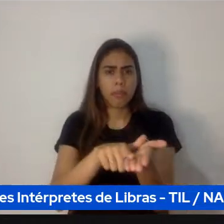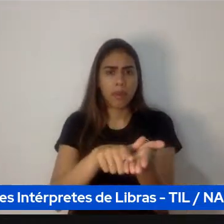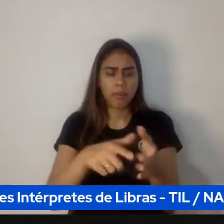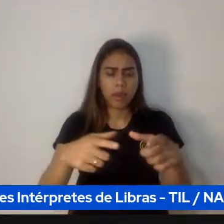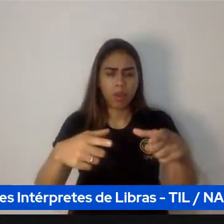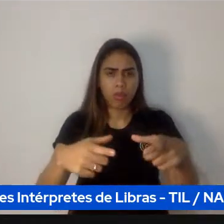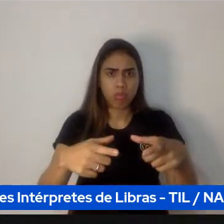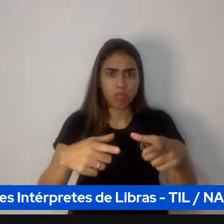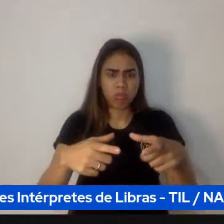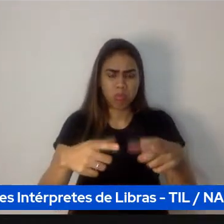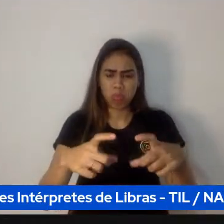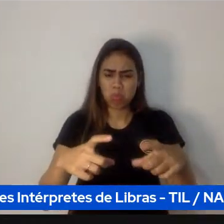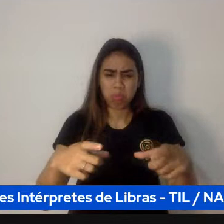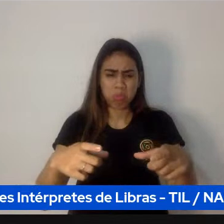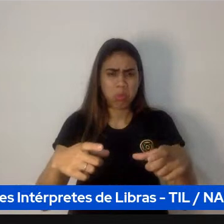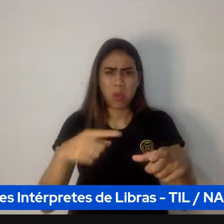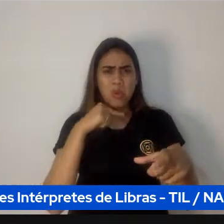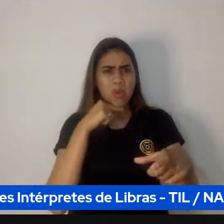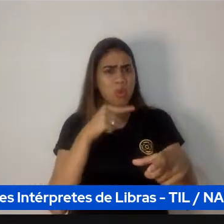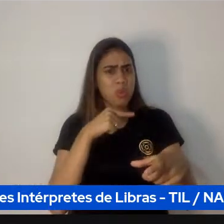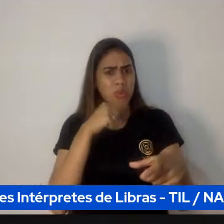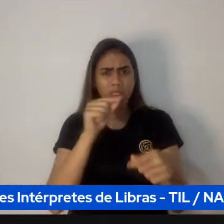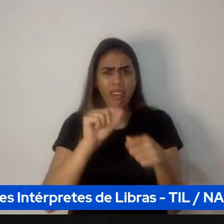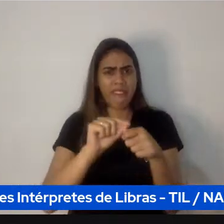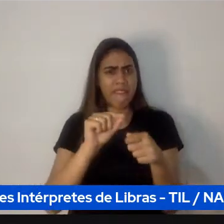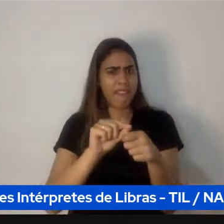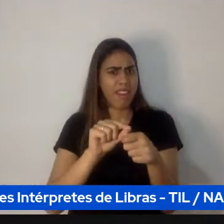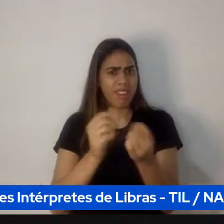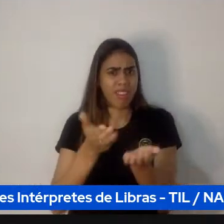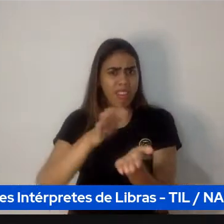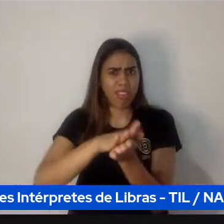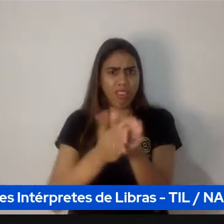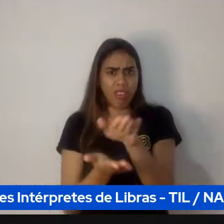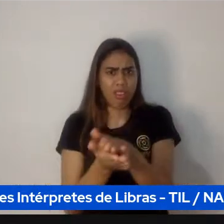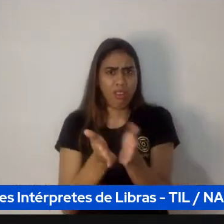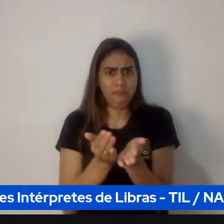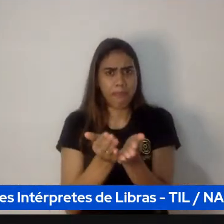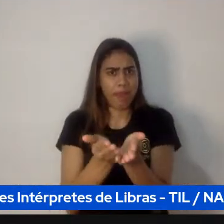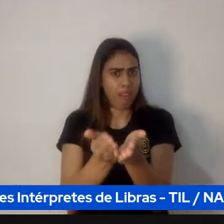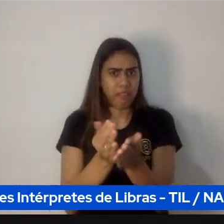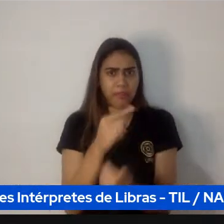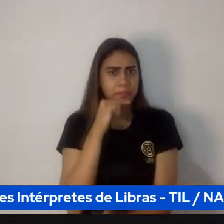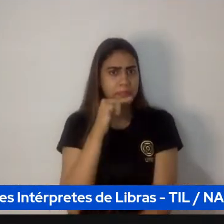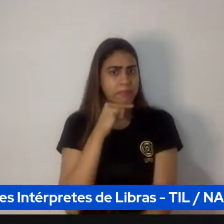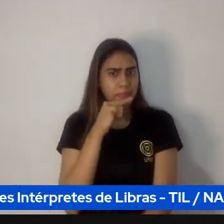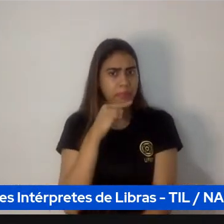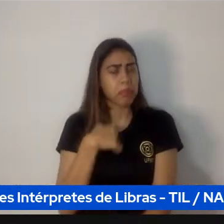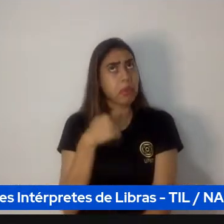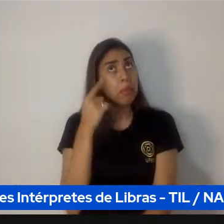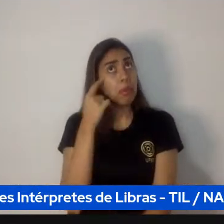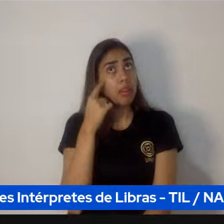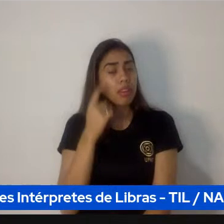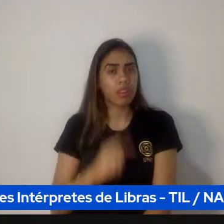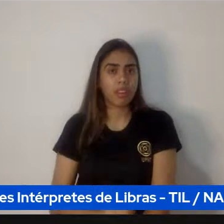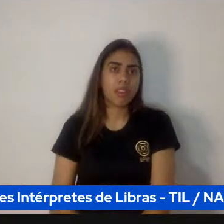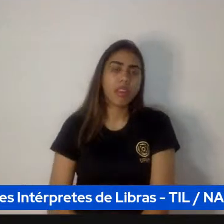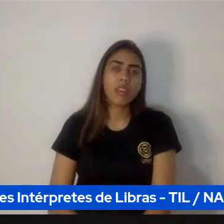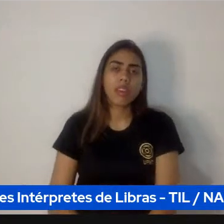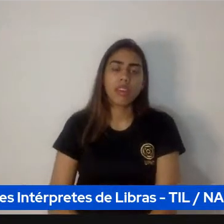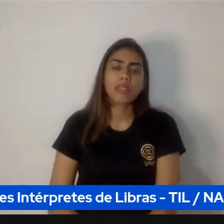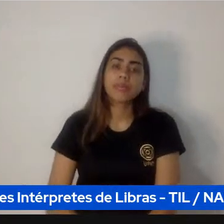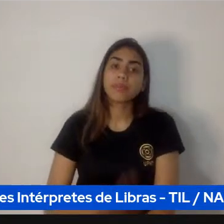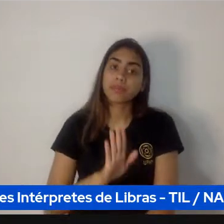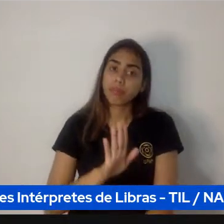apropria das, eu gosto muito de chamar, singularidades ou peculiaridades individuais